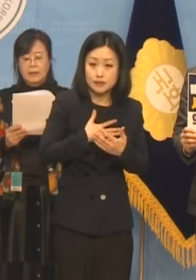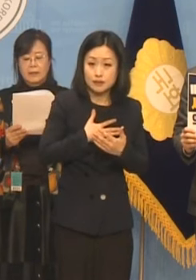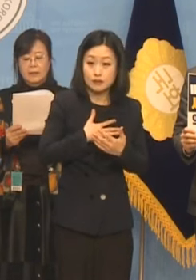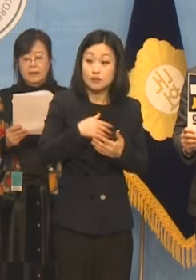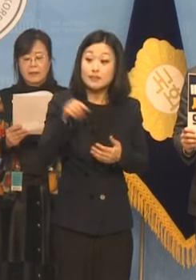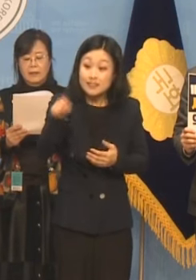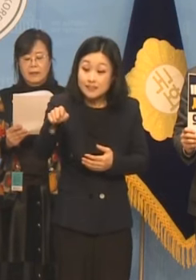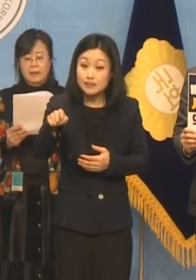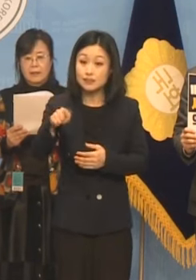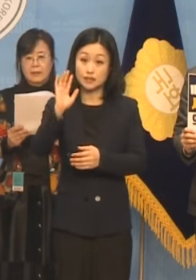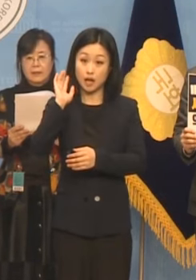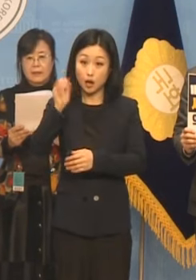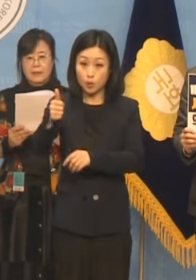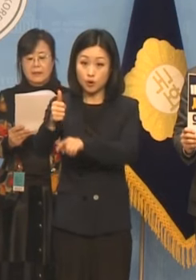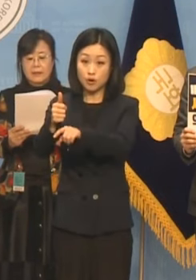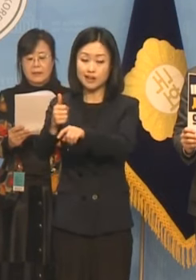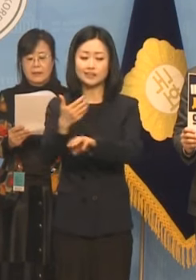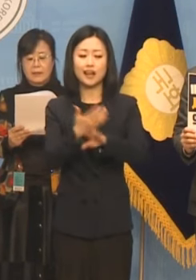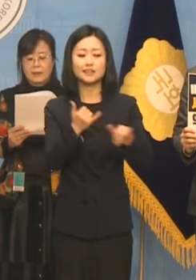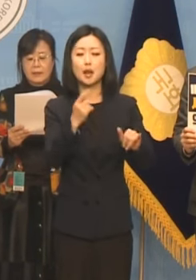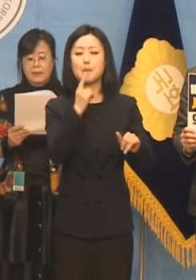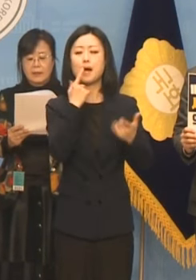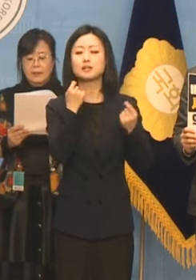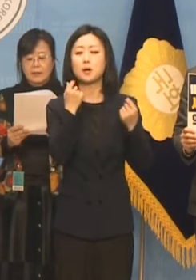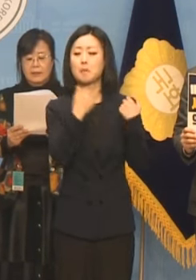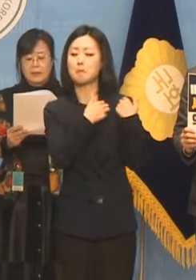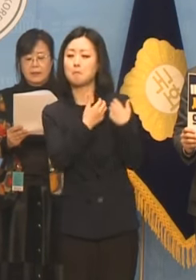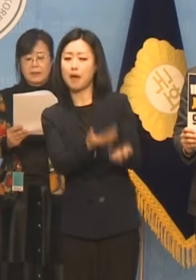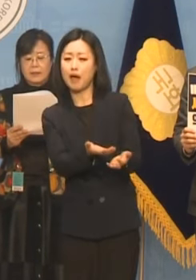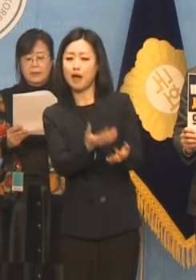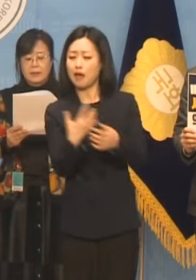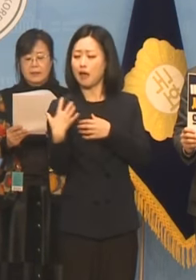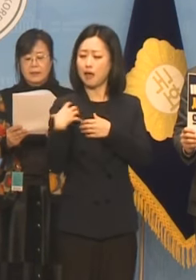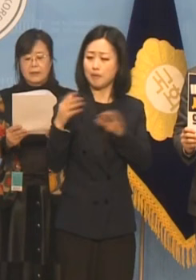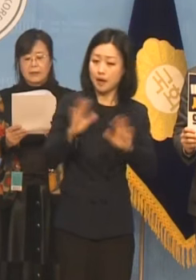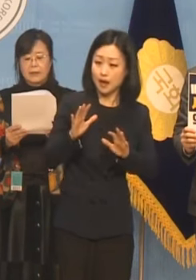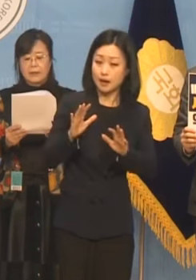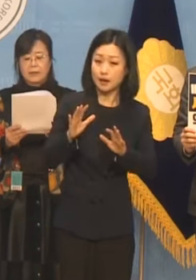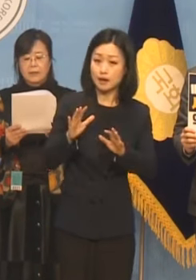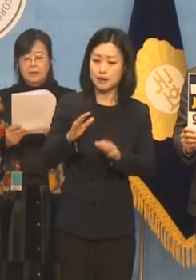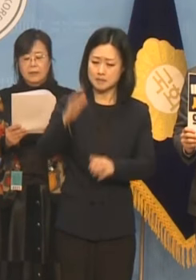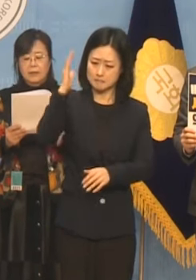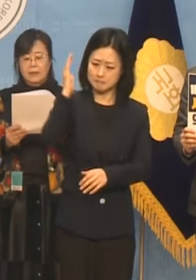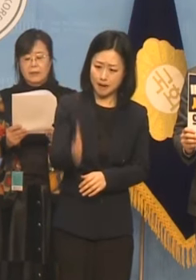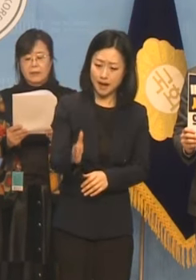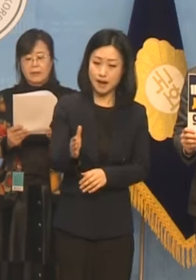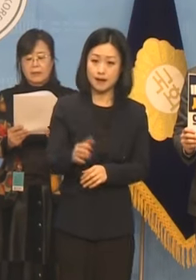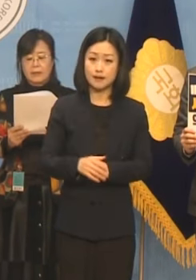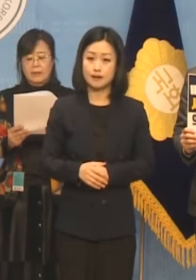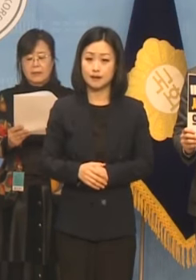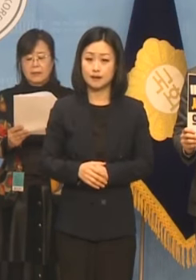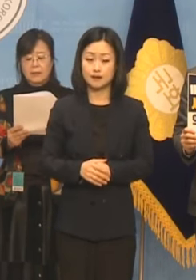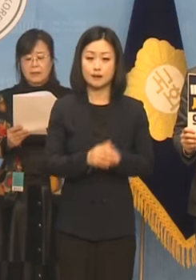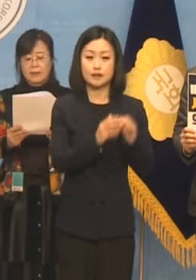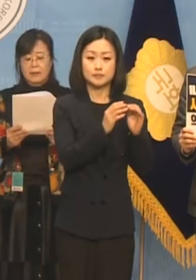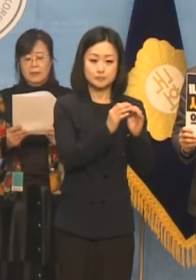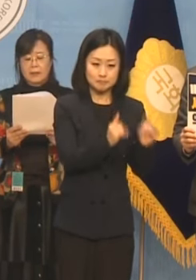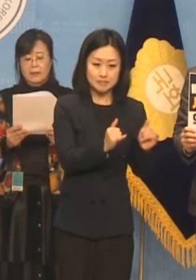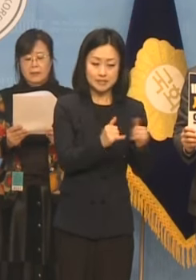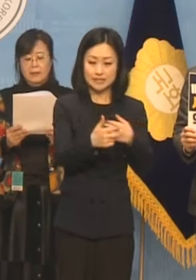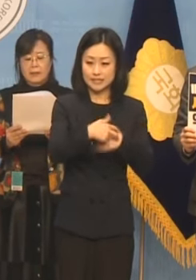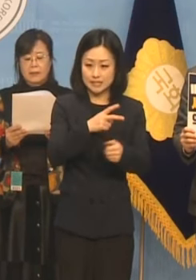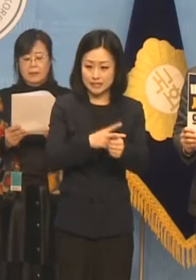벌인 일을 남의 얘기인 듯 방관하고 책임을 전가하는 행태를 중단하고 즉각 민의